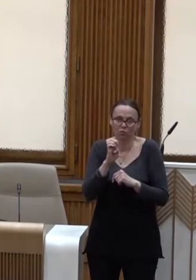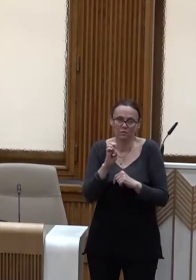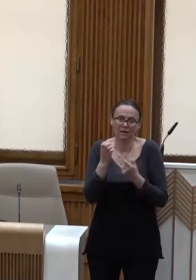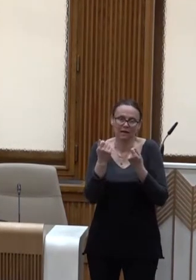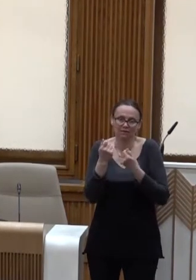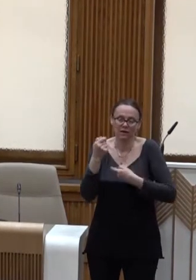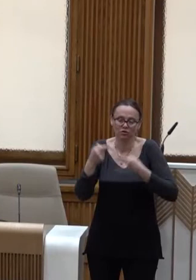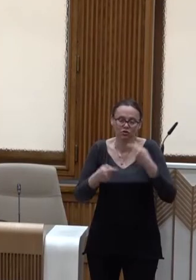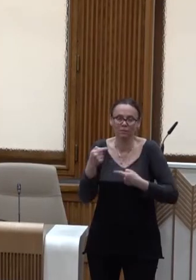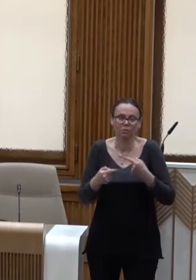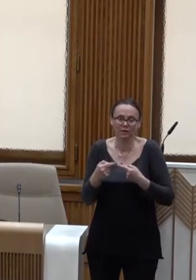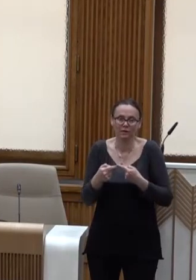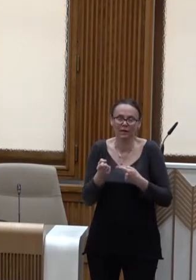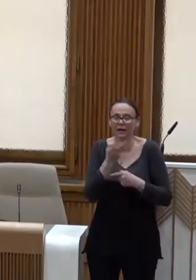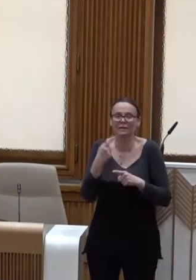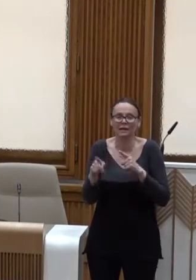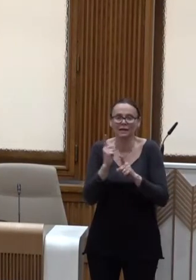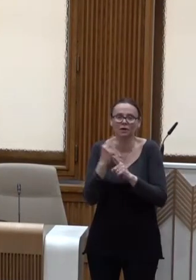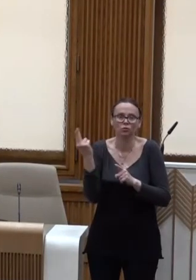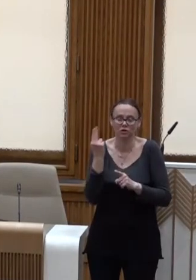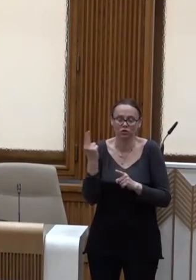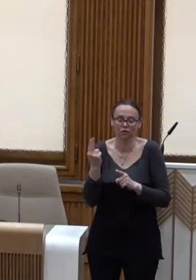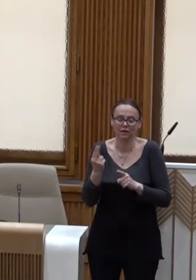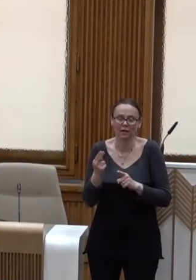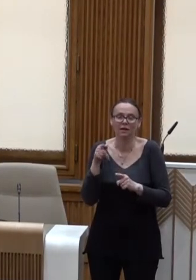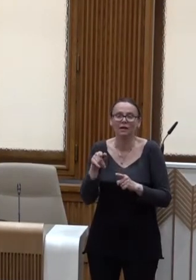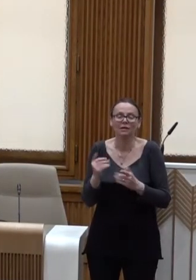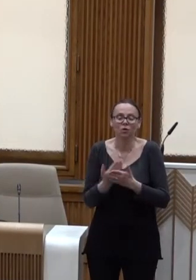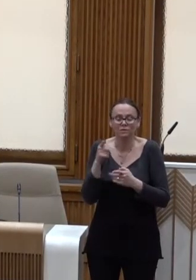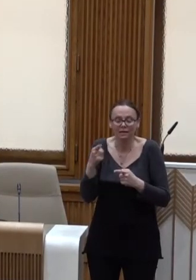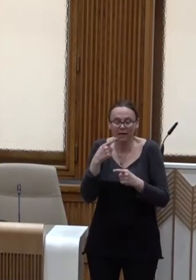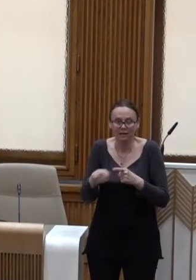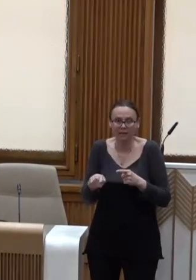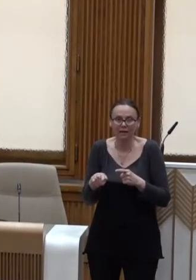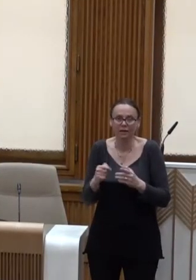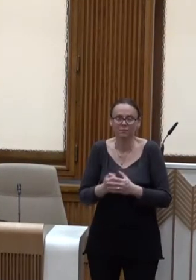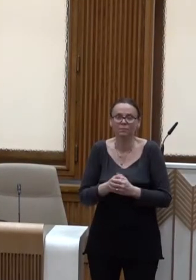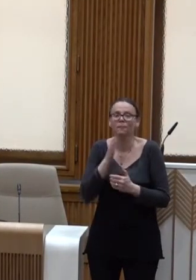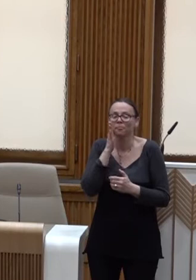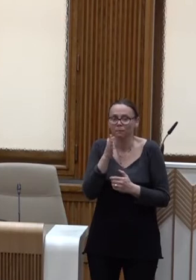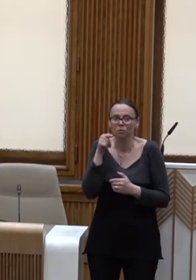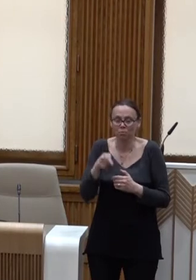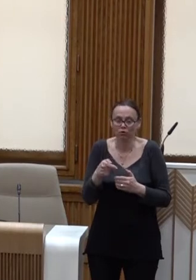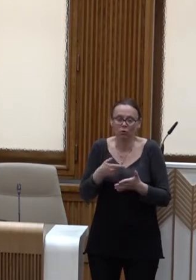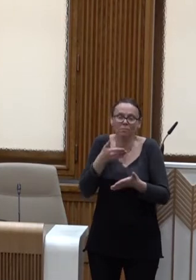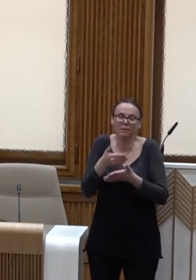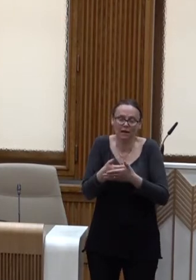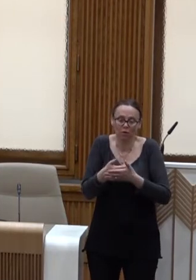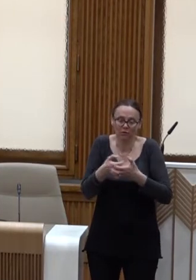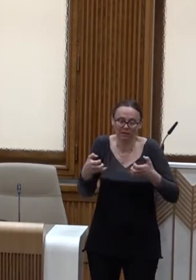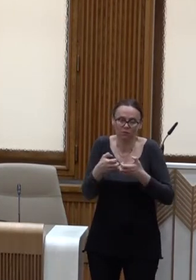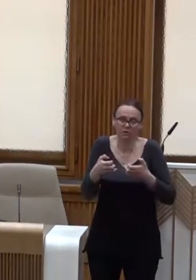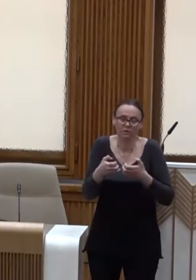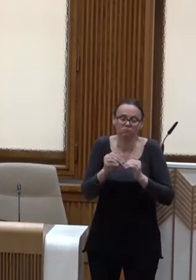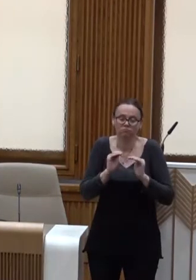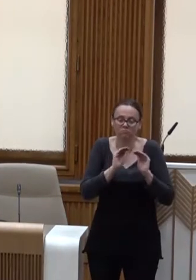katere del je tudi Slovenija. Tako da za ta del bomo to fleksibilno zagotavljali tako